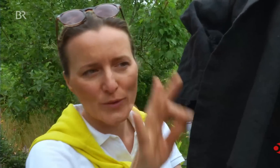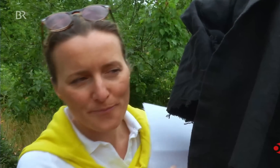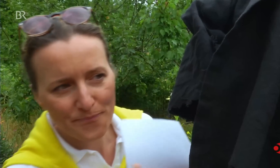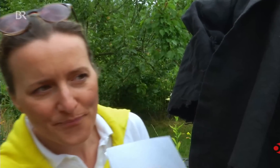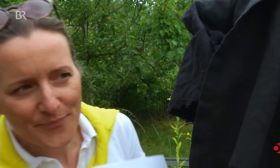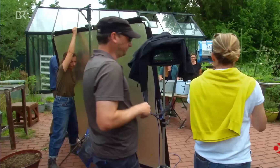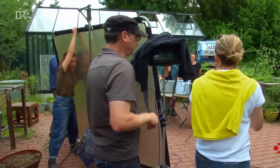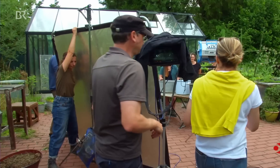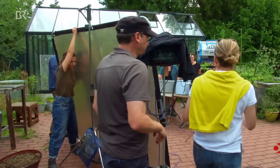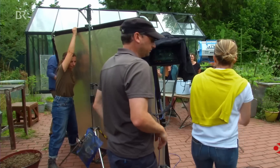Gut.